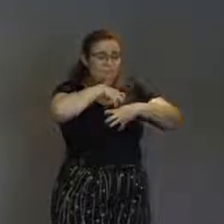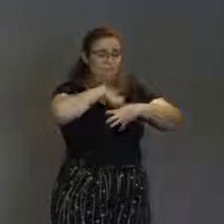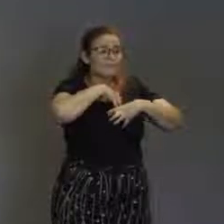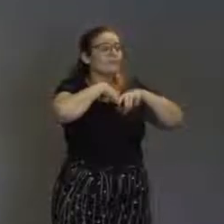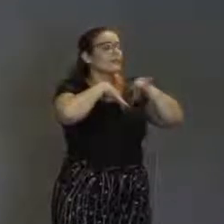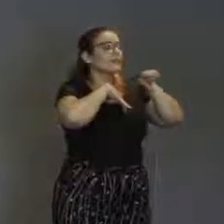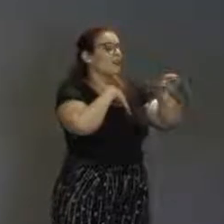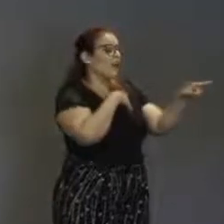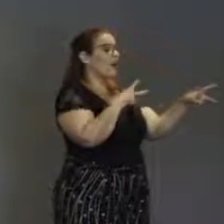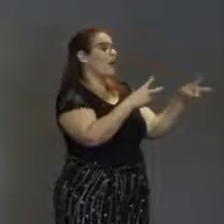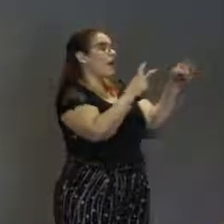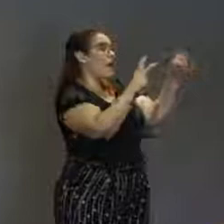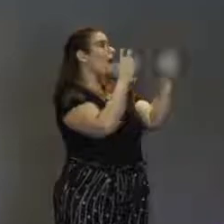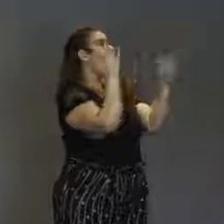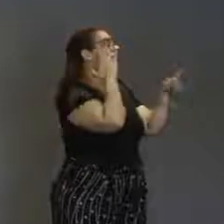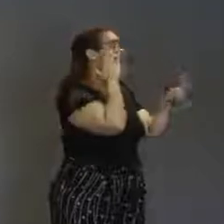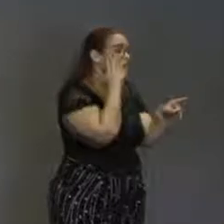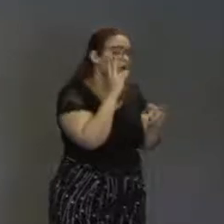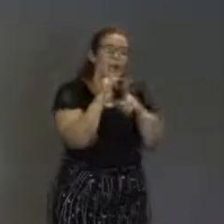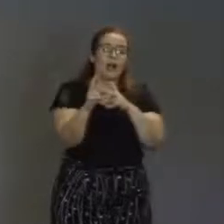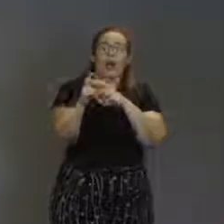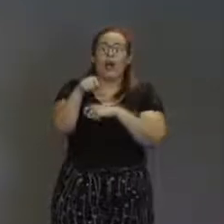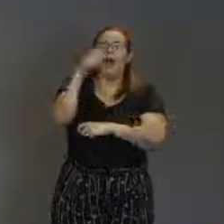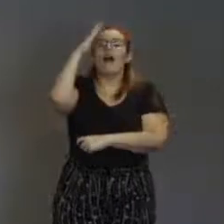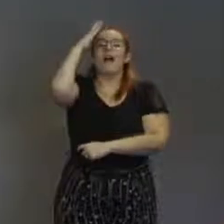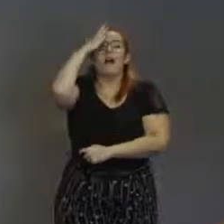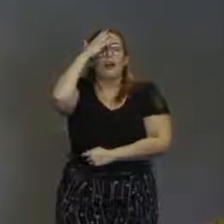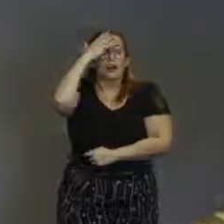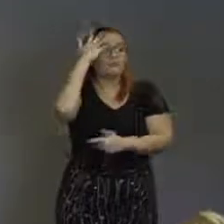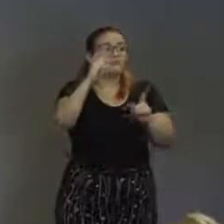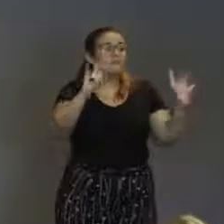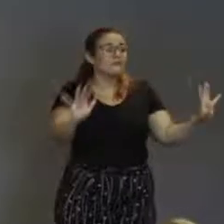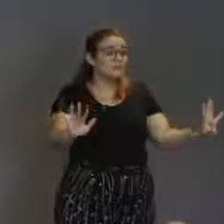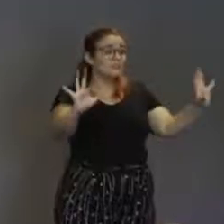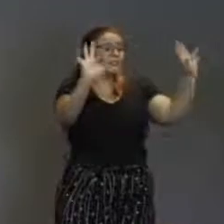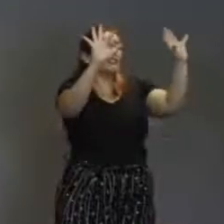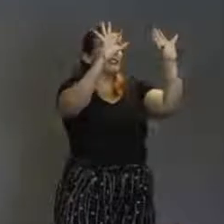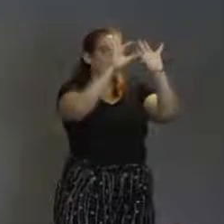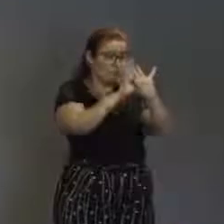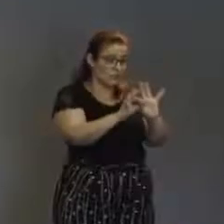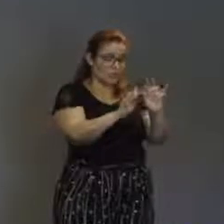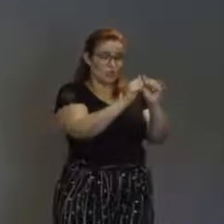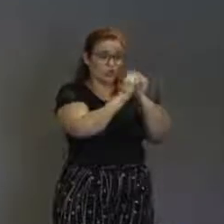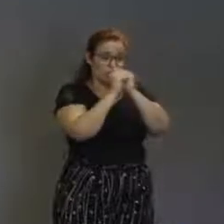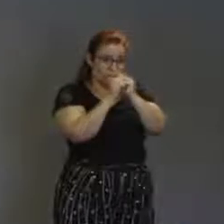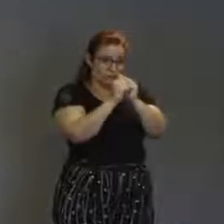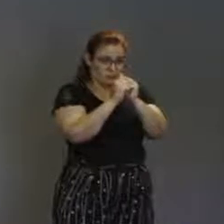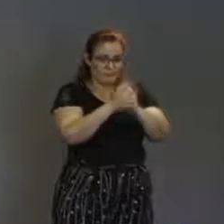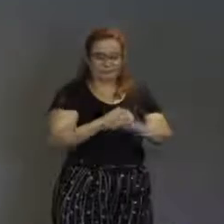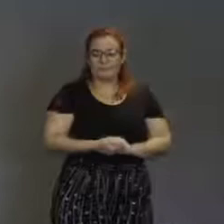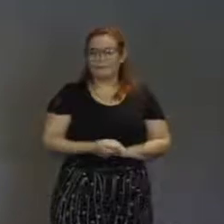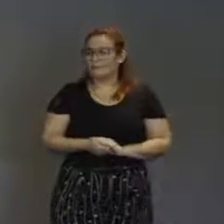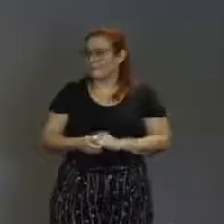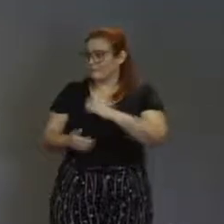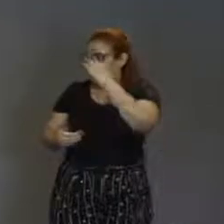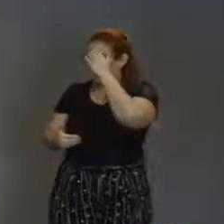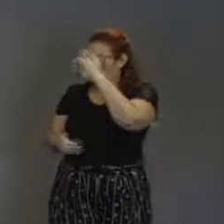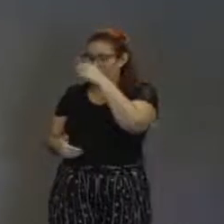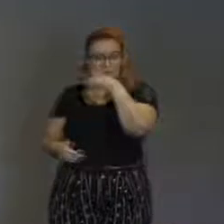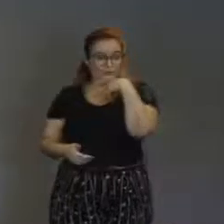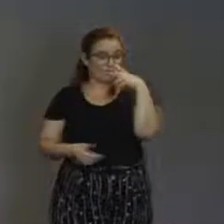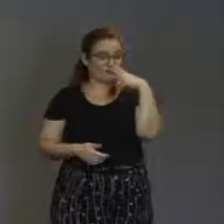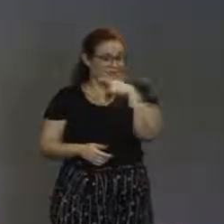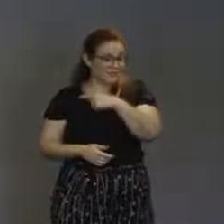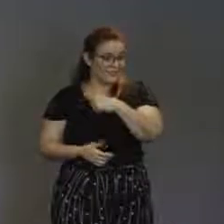o outro, para fazer o elo e construir essa cidade juntos. Obrigada, Dani. Acho que a Ana tem um...